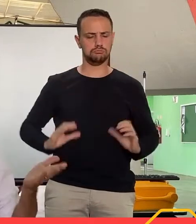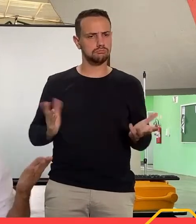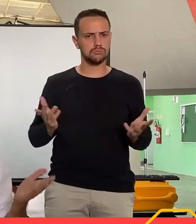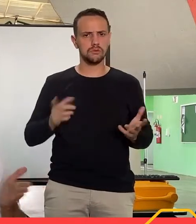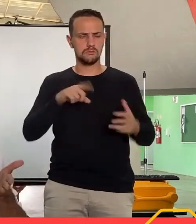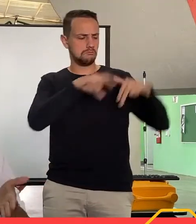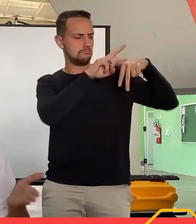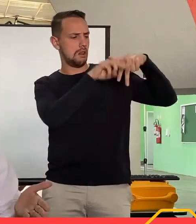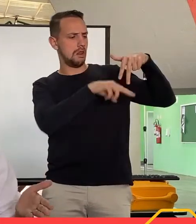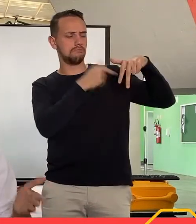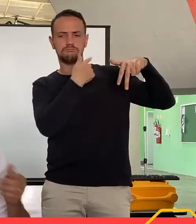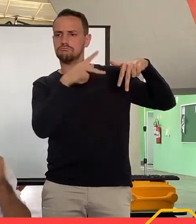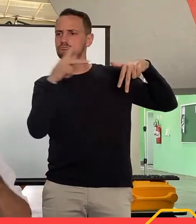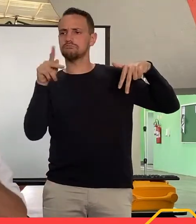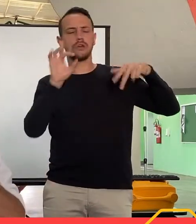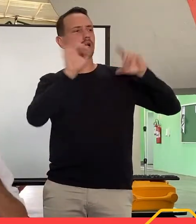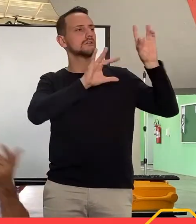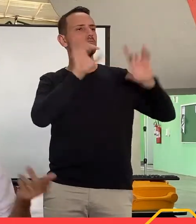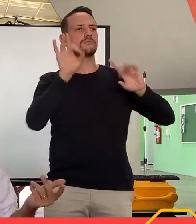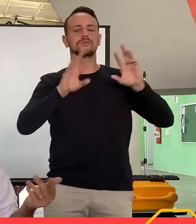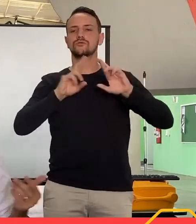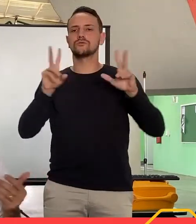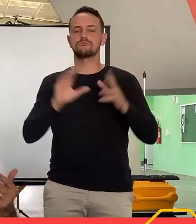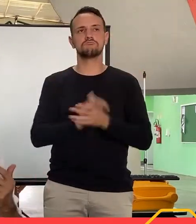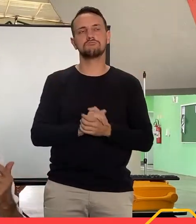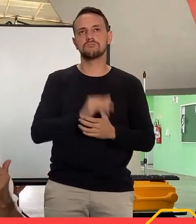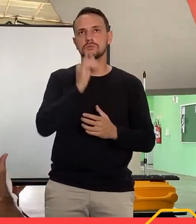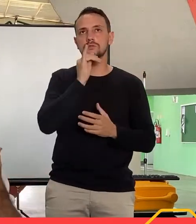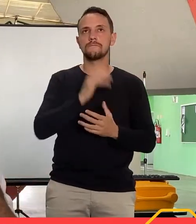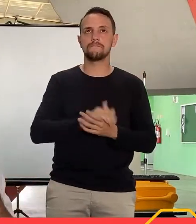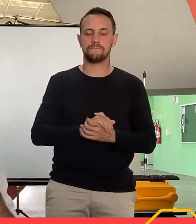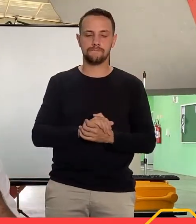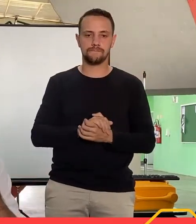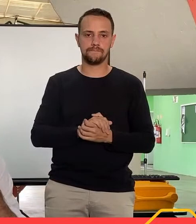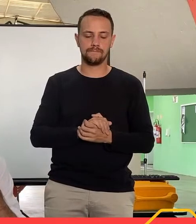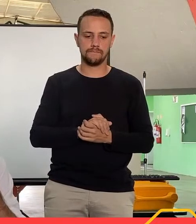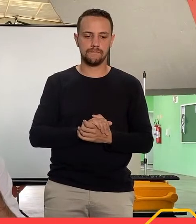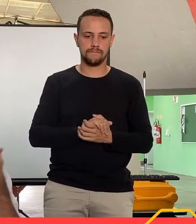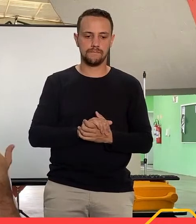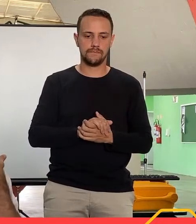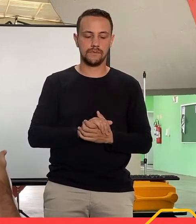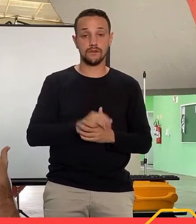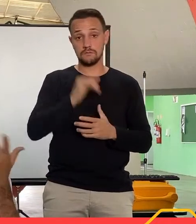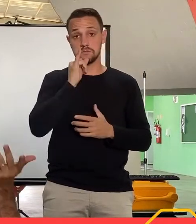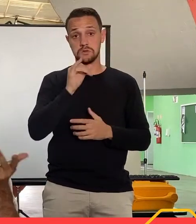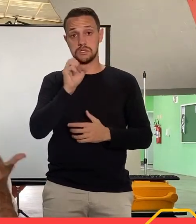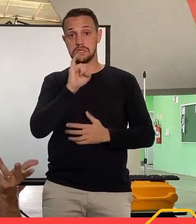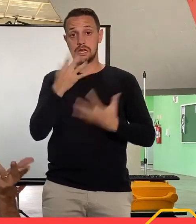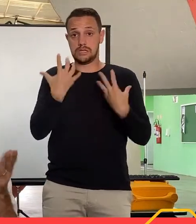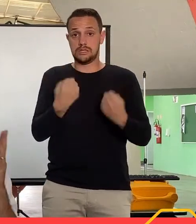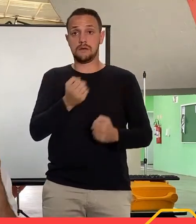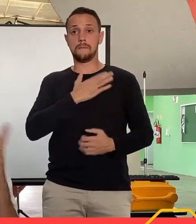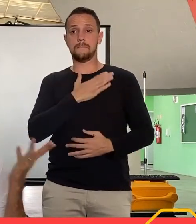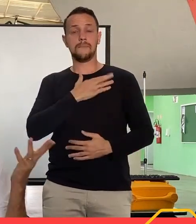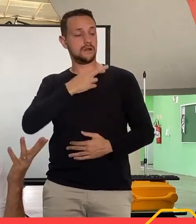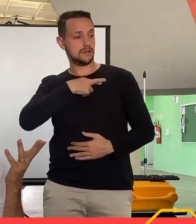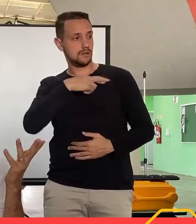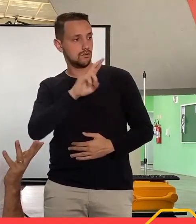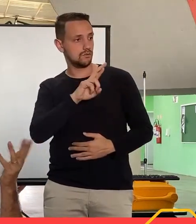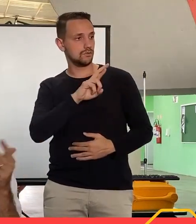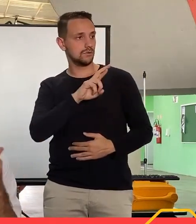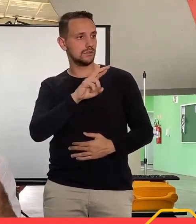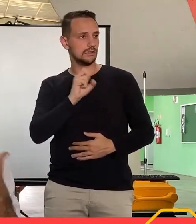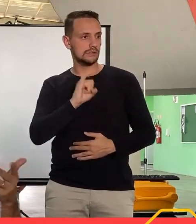uma orientação sexual ou outra, direito civil. O direito a você ter uma religião sua, que não